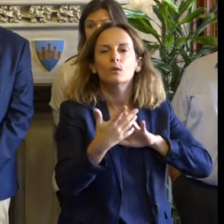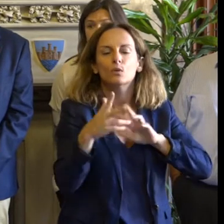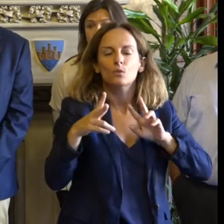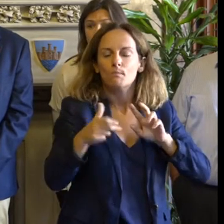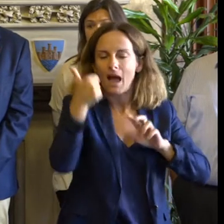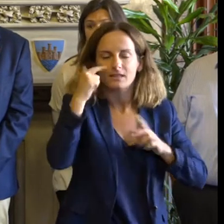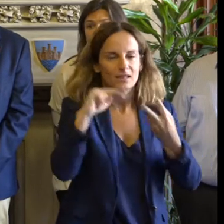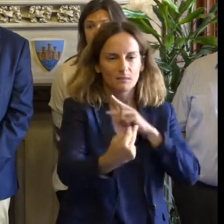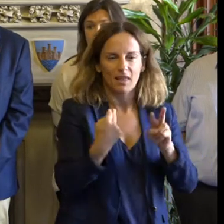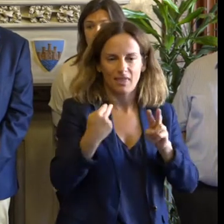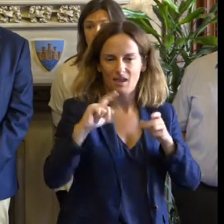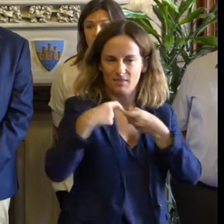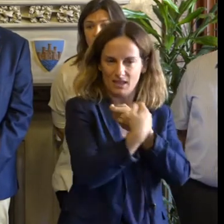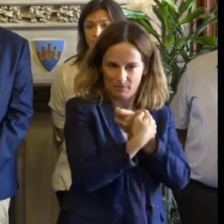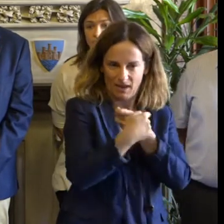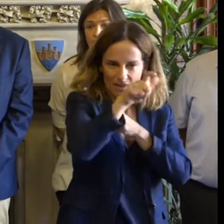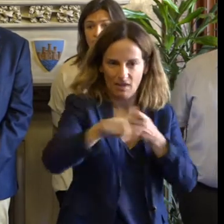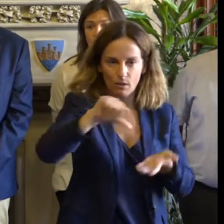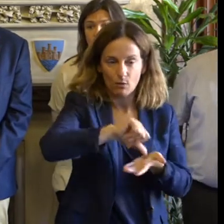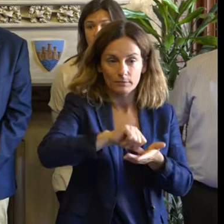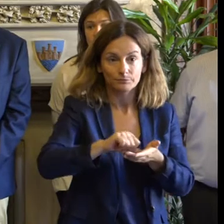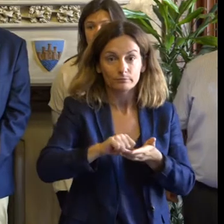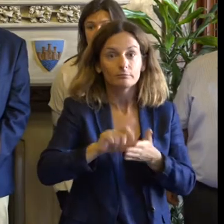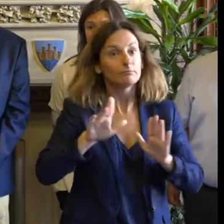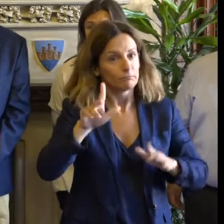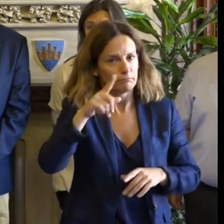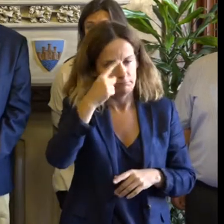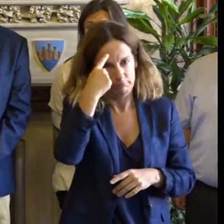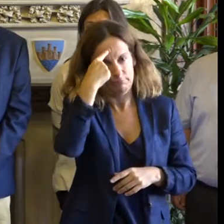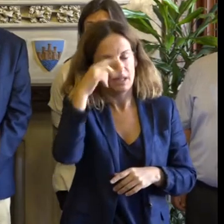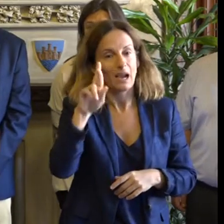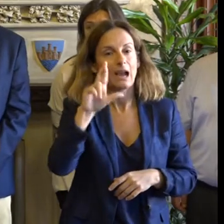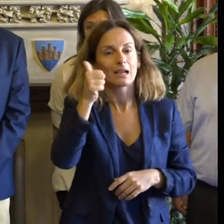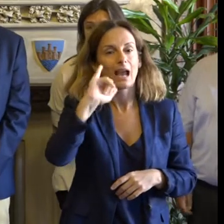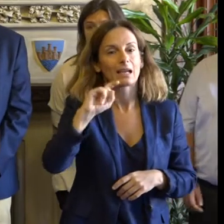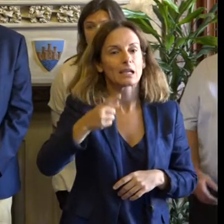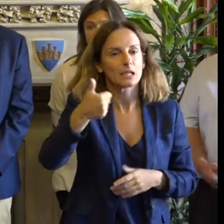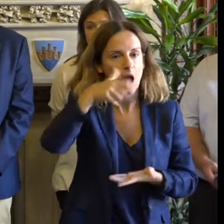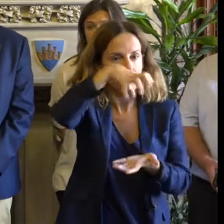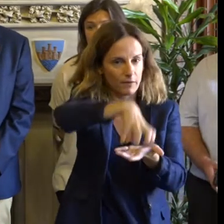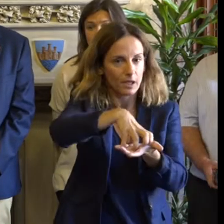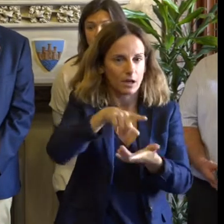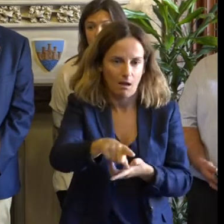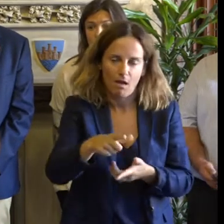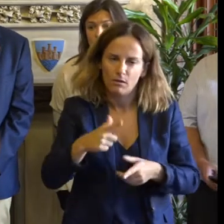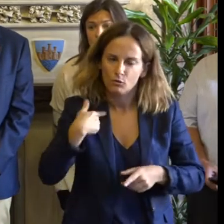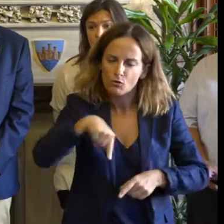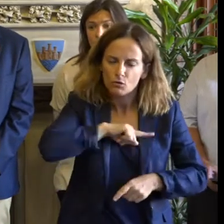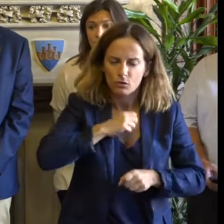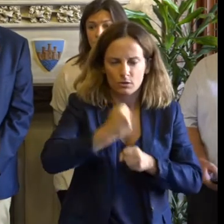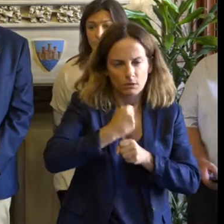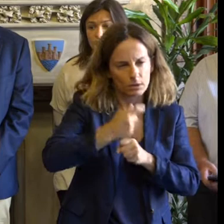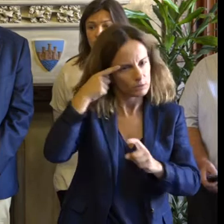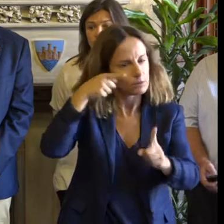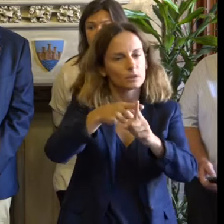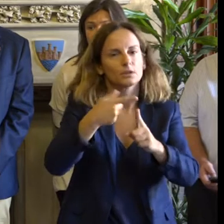m'oblida res, una finca en la que estem treballant per donar-li la importància que es mereix, ja que té totes les condicions per ser el centre i el nucli d'algunes